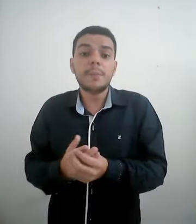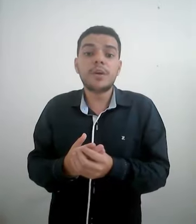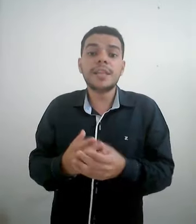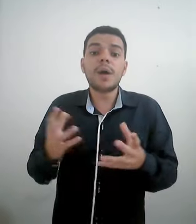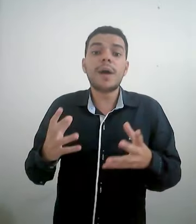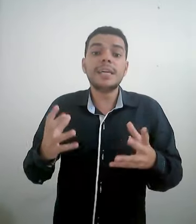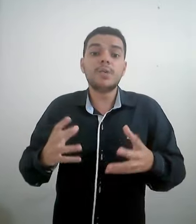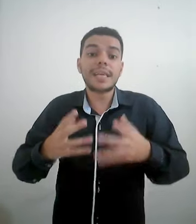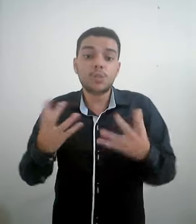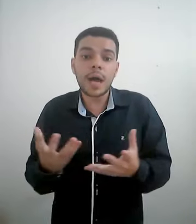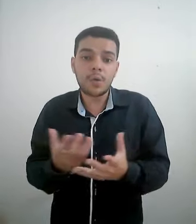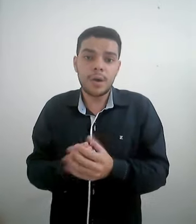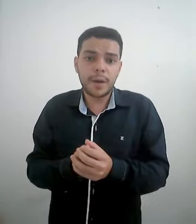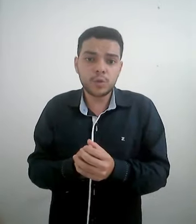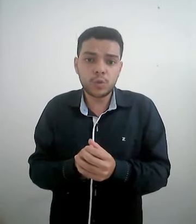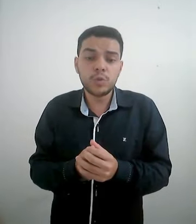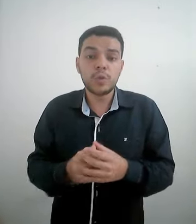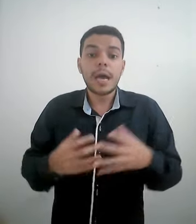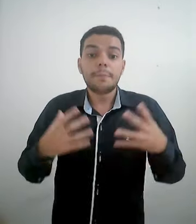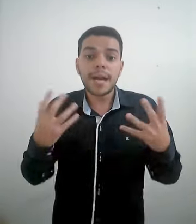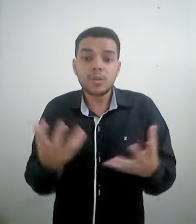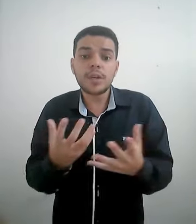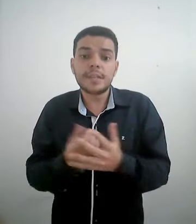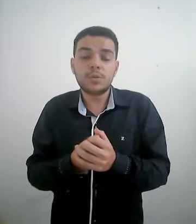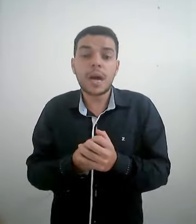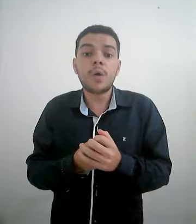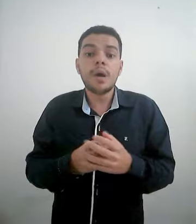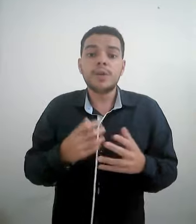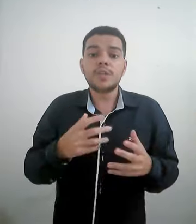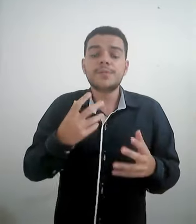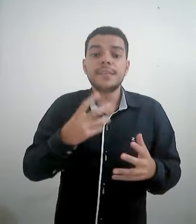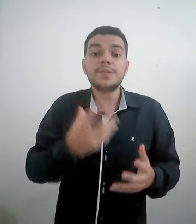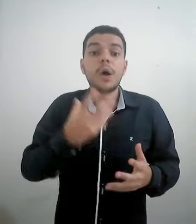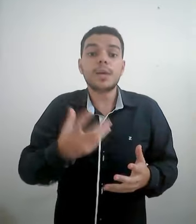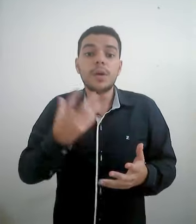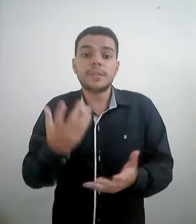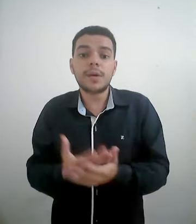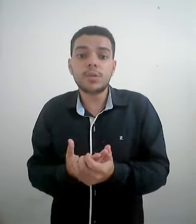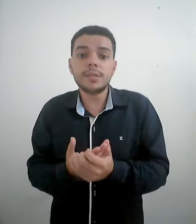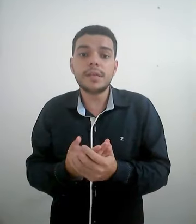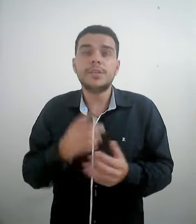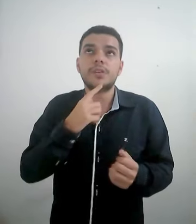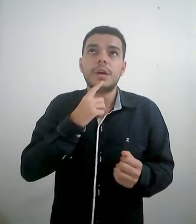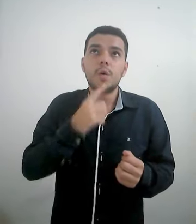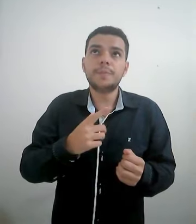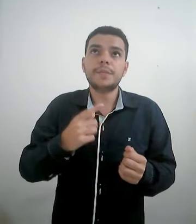porque não é uma língua natural para os surdos. Para nós é natural porque nós fazemos a alta correção a todo instante. Ops, não